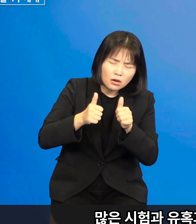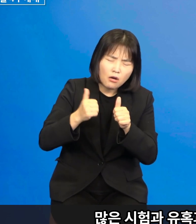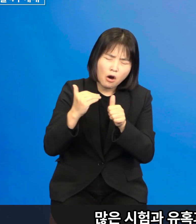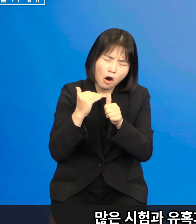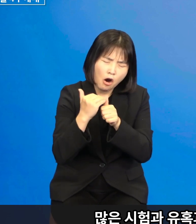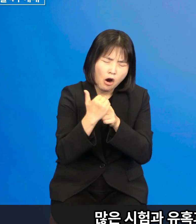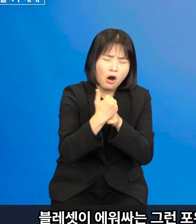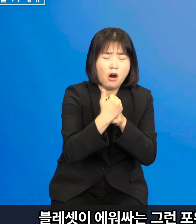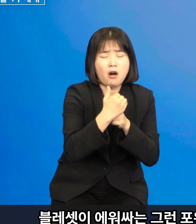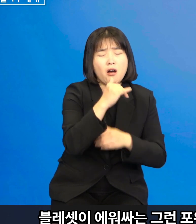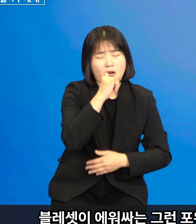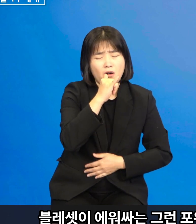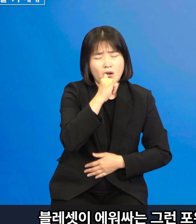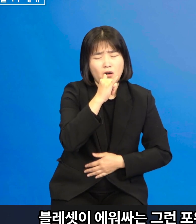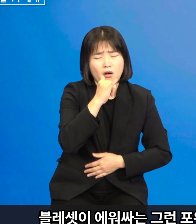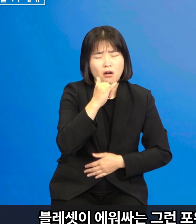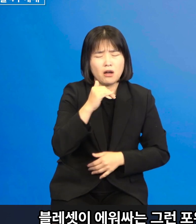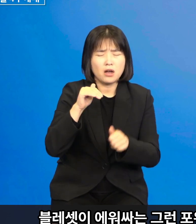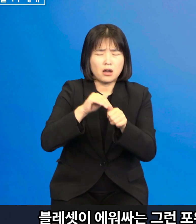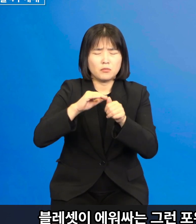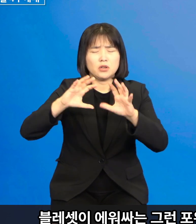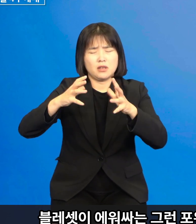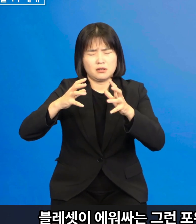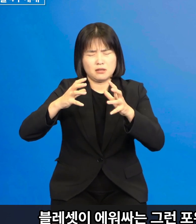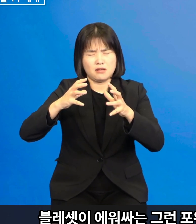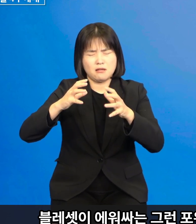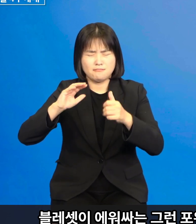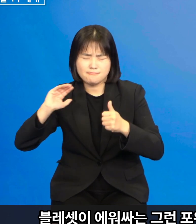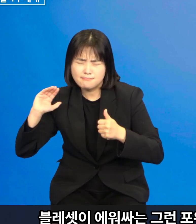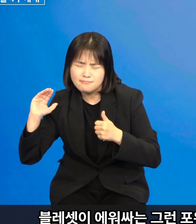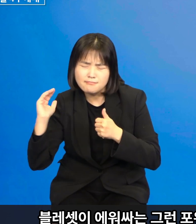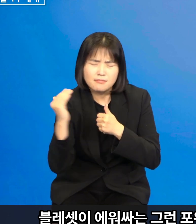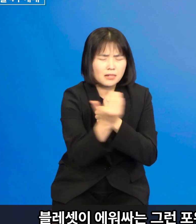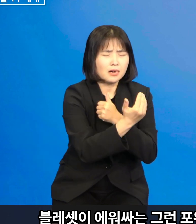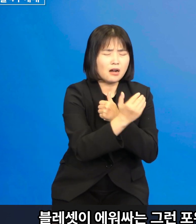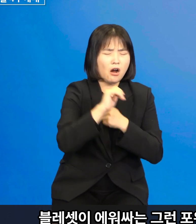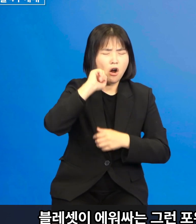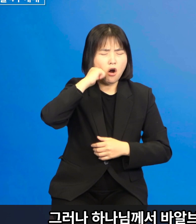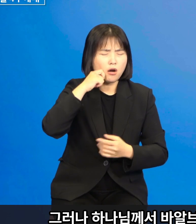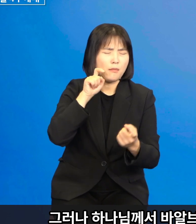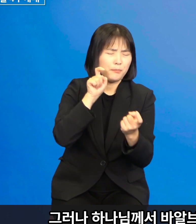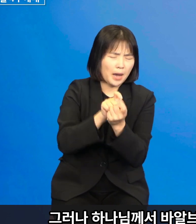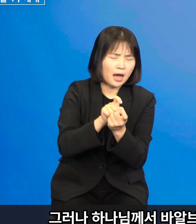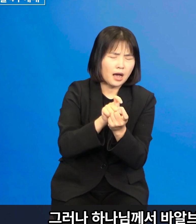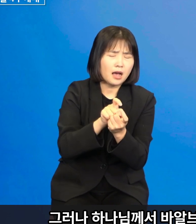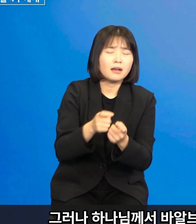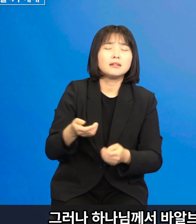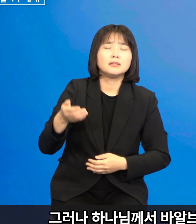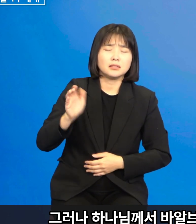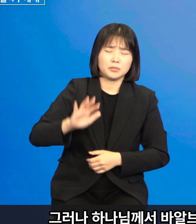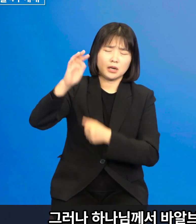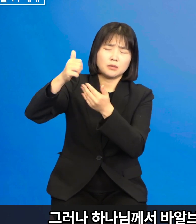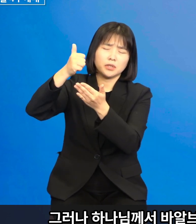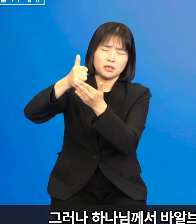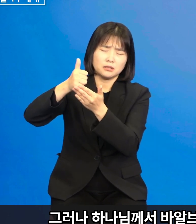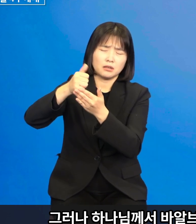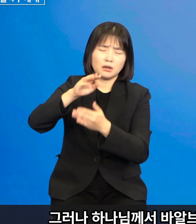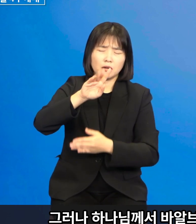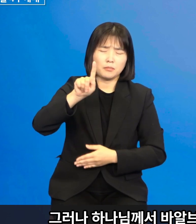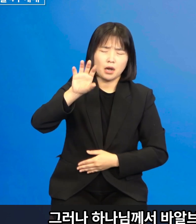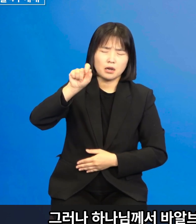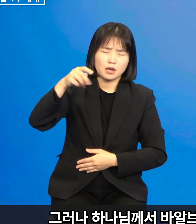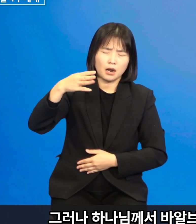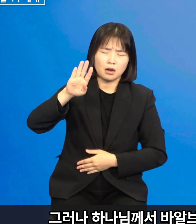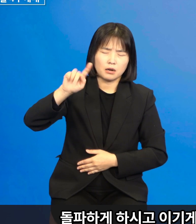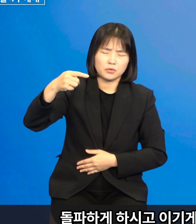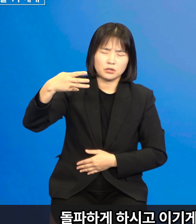공격이 있을 것입니다. 블레셋이 에워싸는 그런 포위 같은 어려움들이 있을 것입니다. 그러나 하나님께서 바알보라심의 은혜를